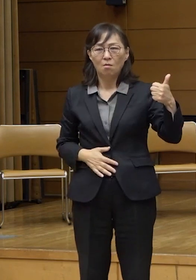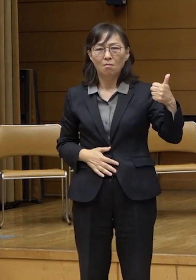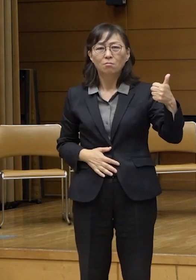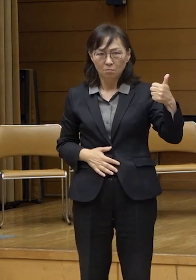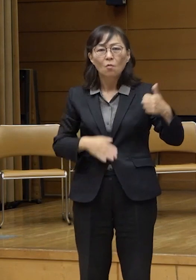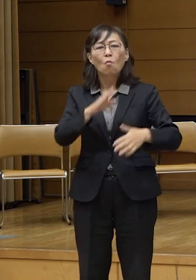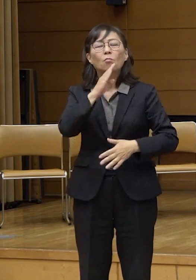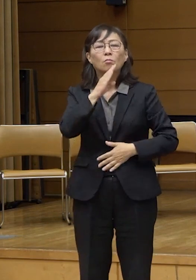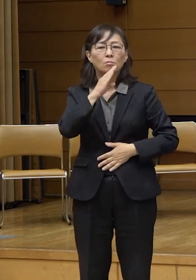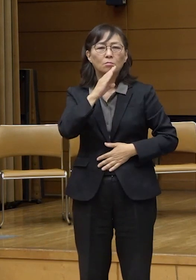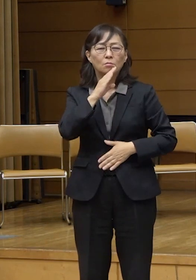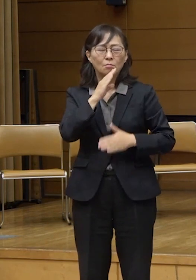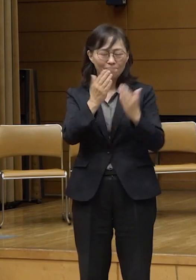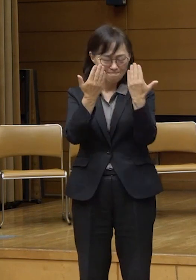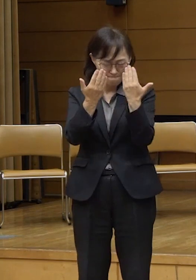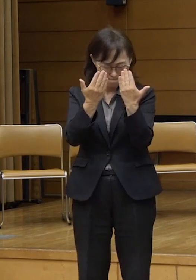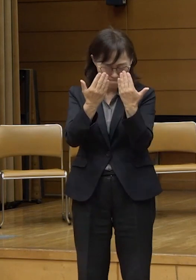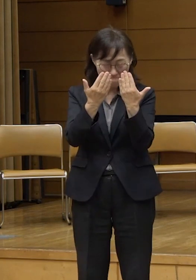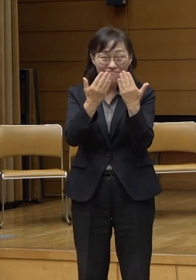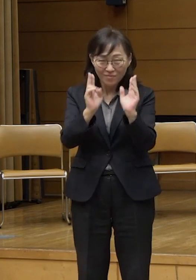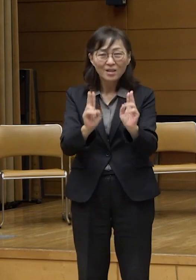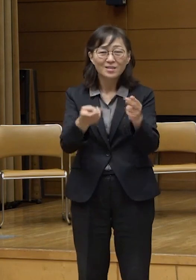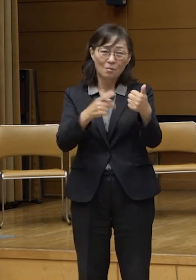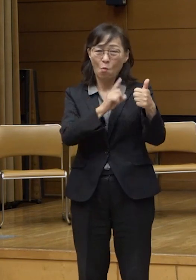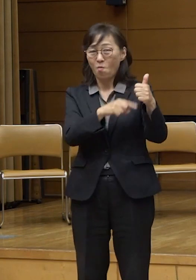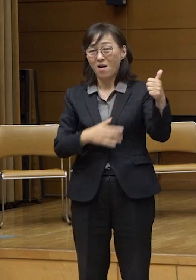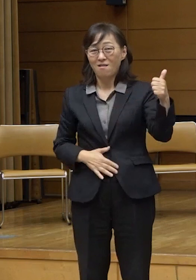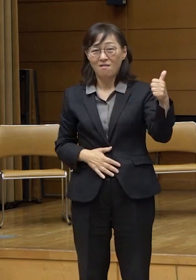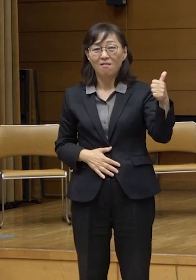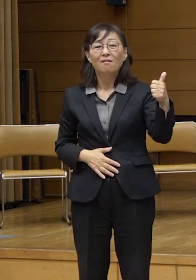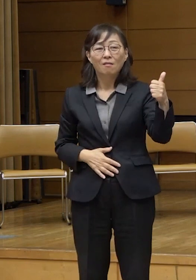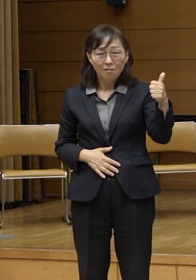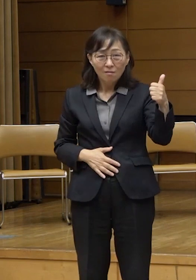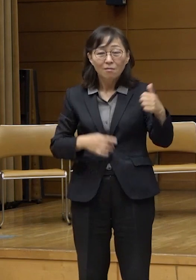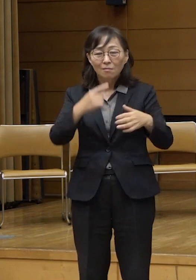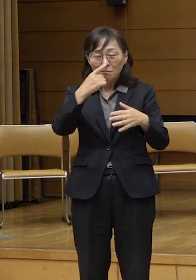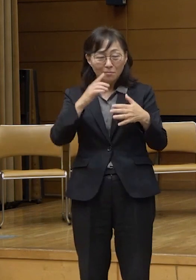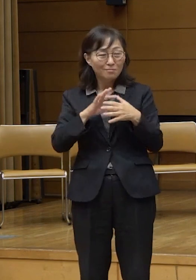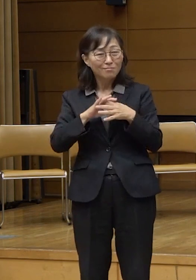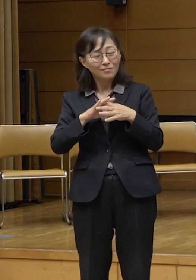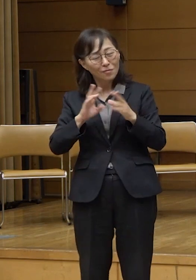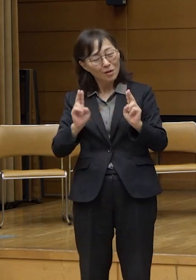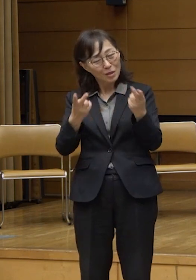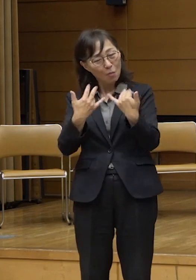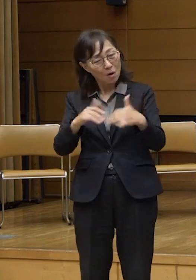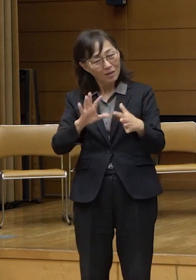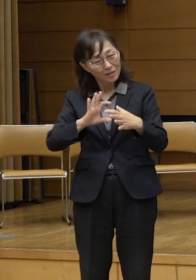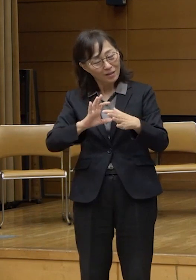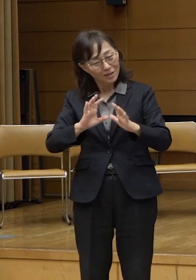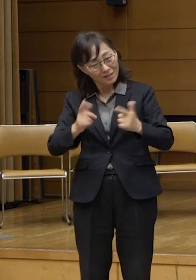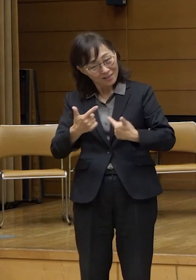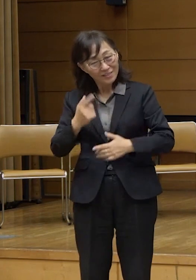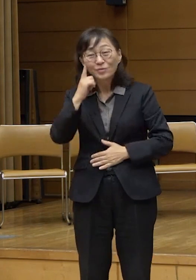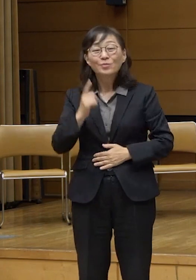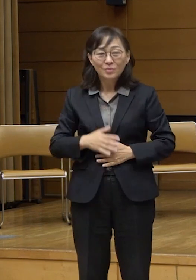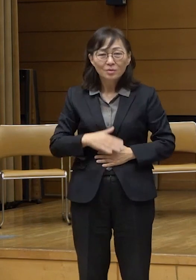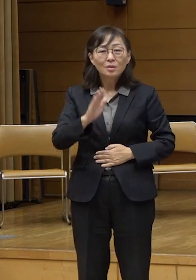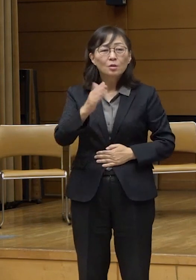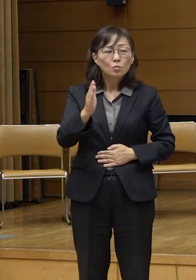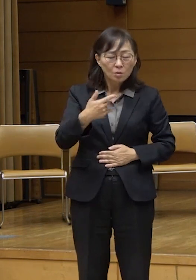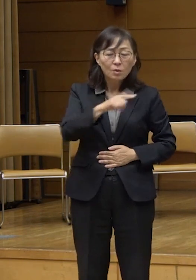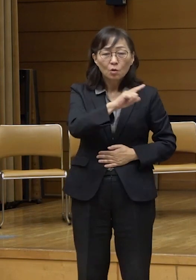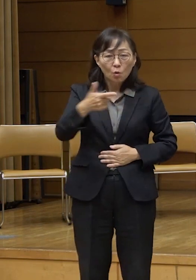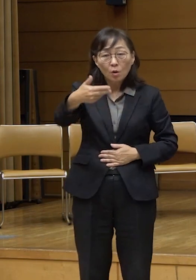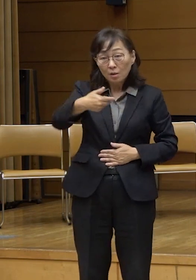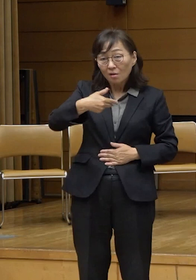違いなく勉強をよくされるので、専門家で、唯一専門家じゃないことだけなんですが、ただ、医療機関にいろいろ伝えなければい